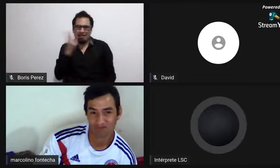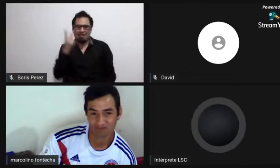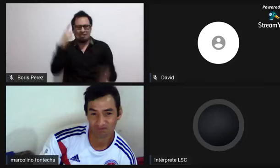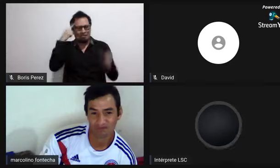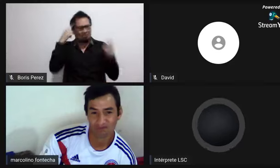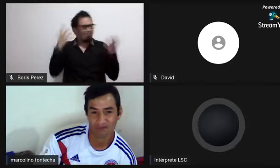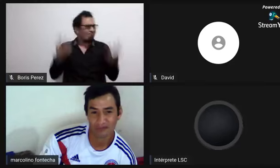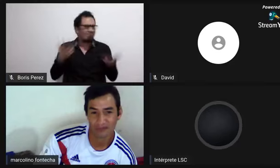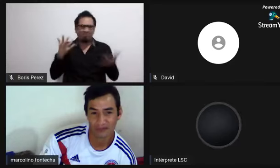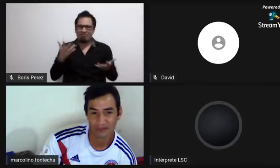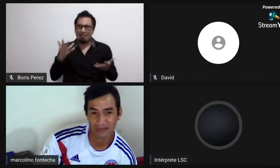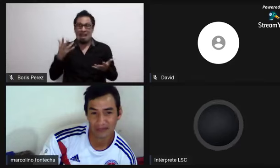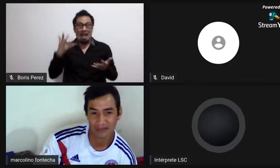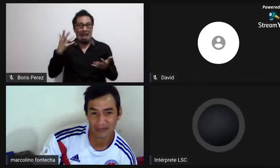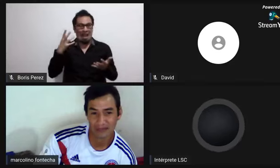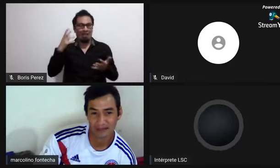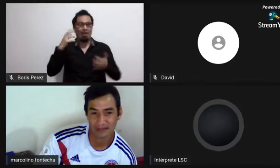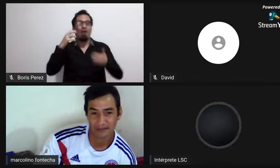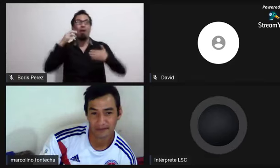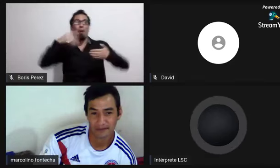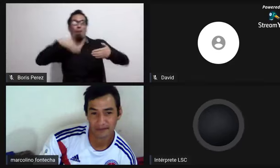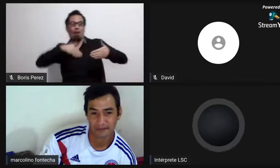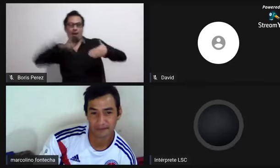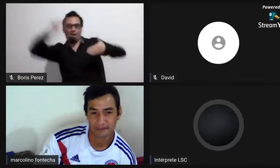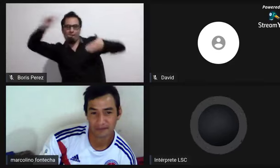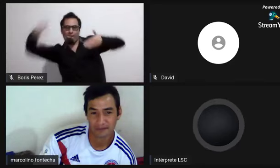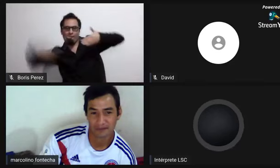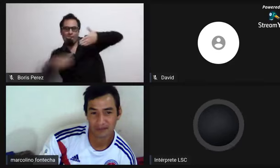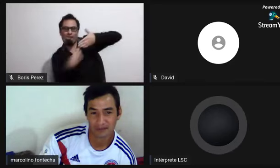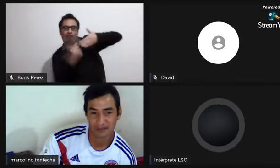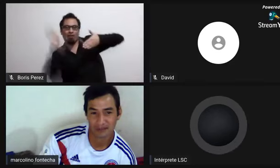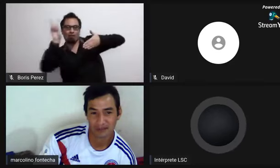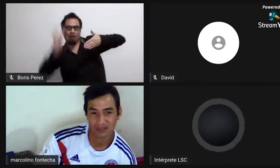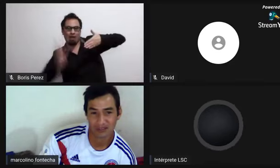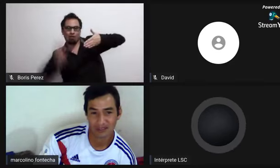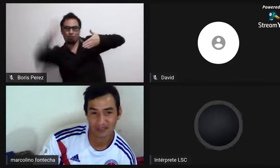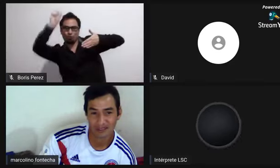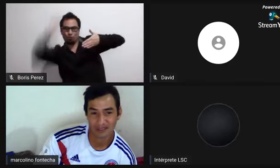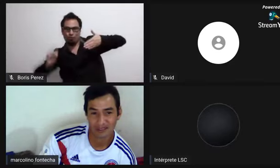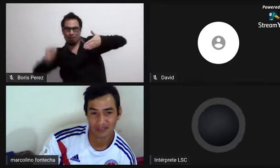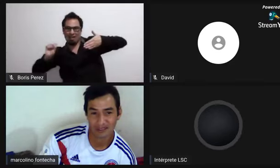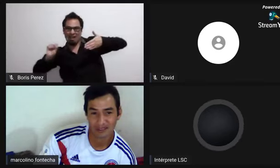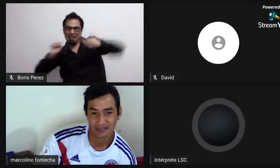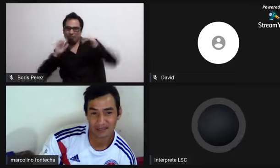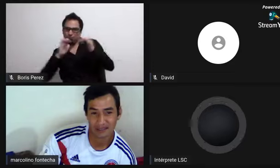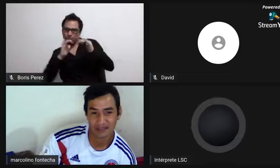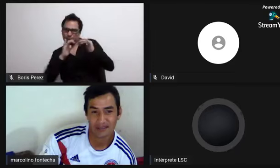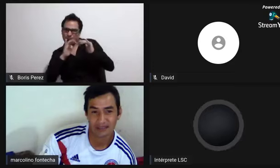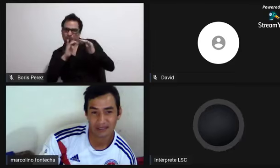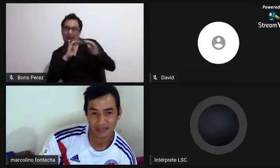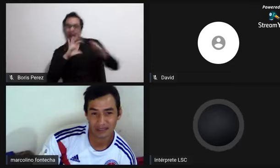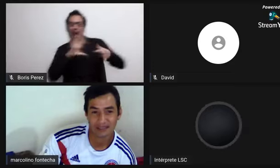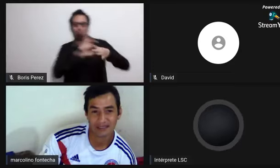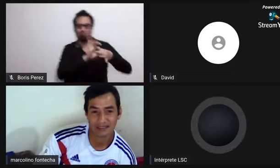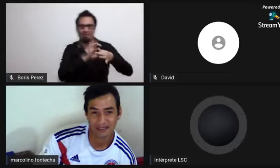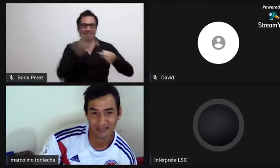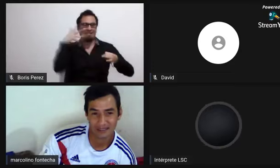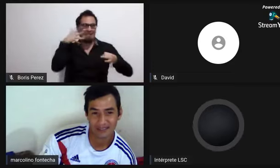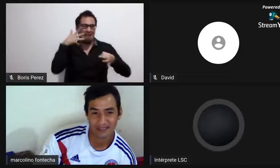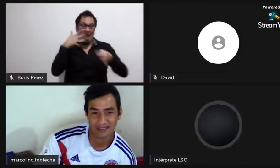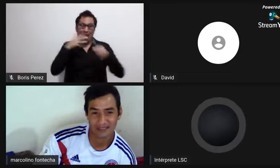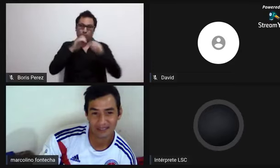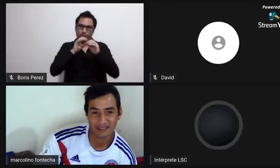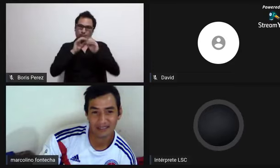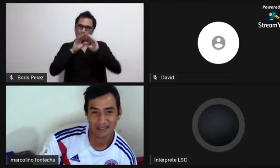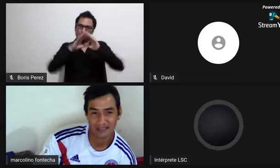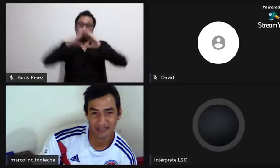debilitara aquí al territorio y España vuelva a tomar todo el territorio a través del sur de Venezuela